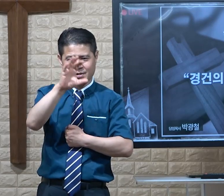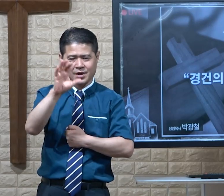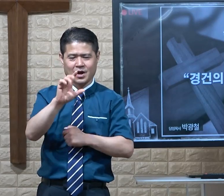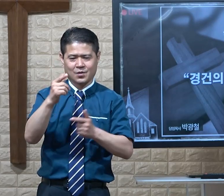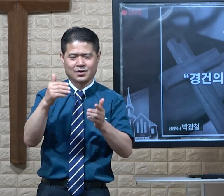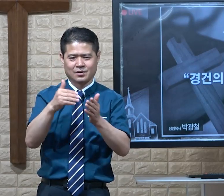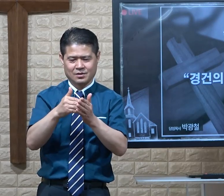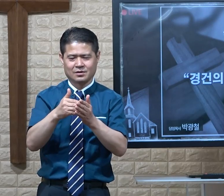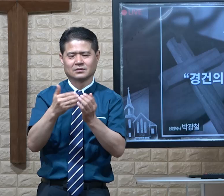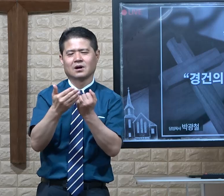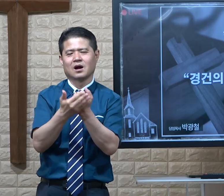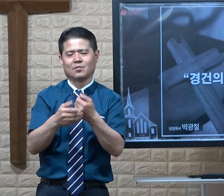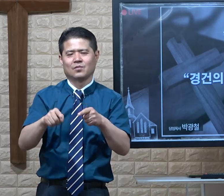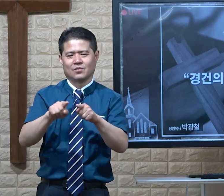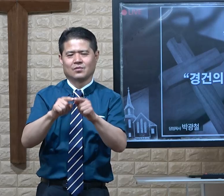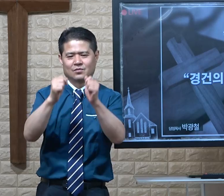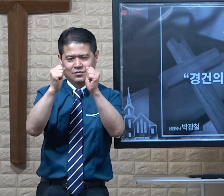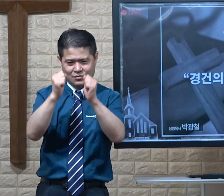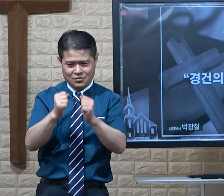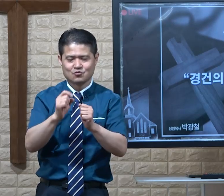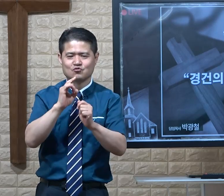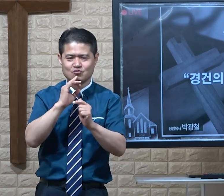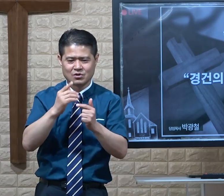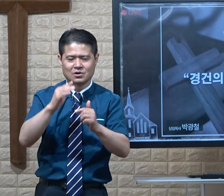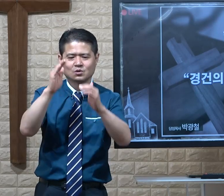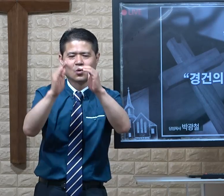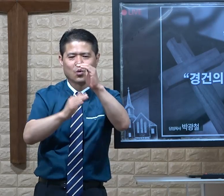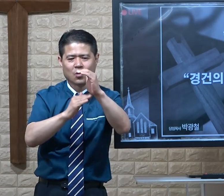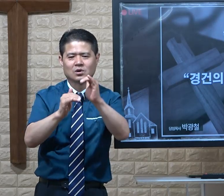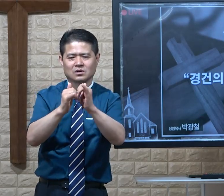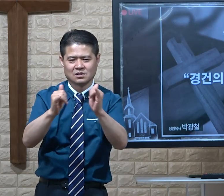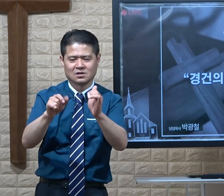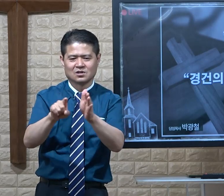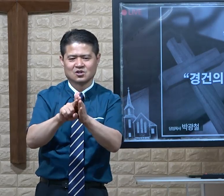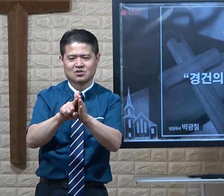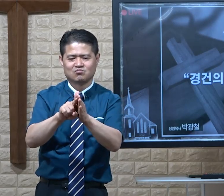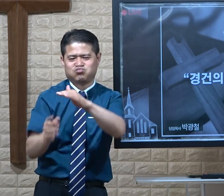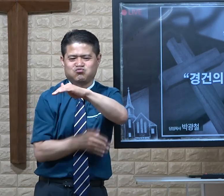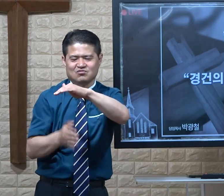또 다시 반복되는 일이 없는 그런 은혜에 우리가 살 수 있는